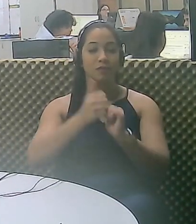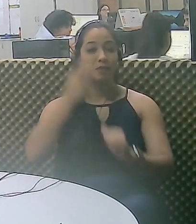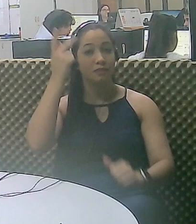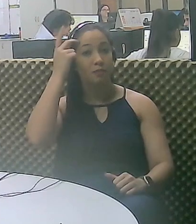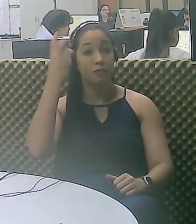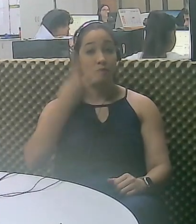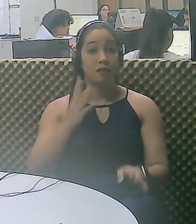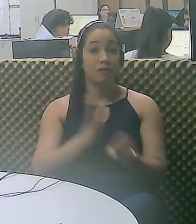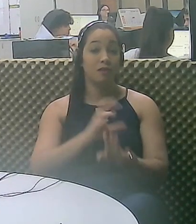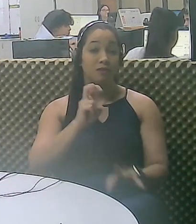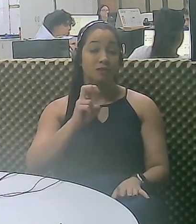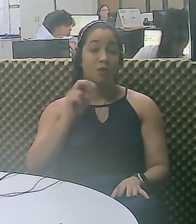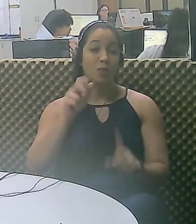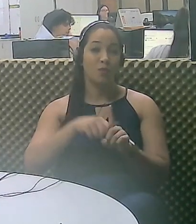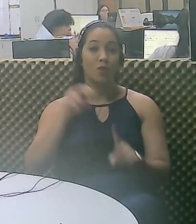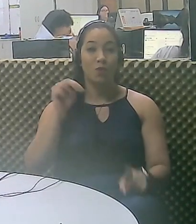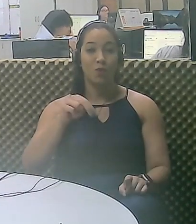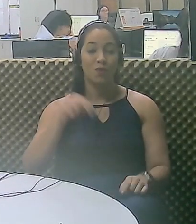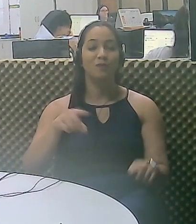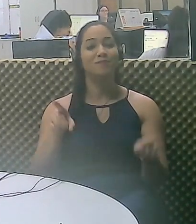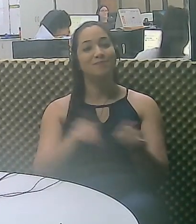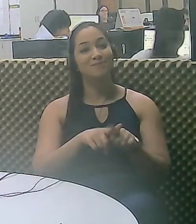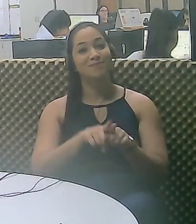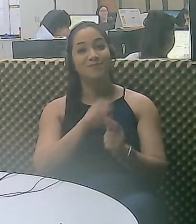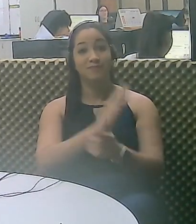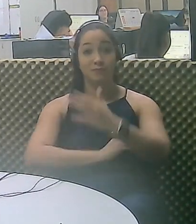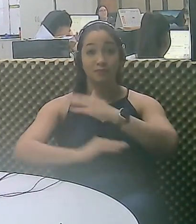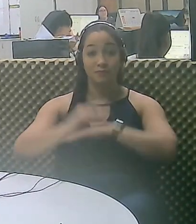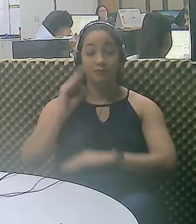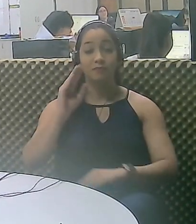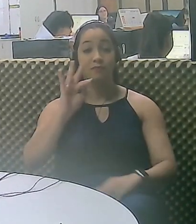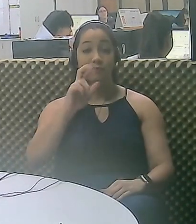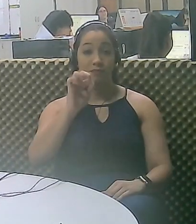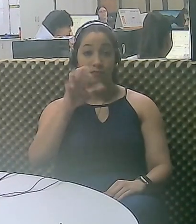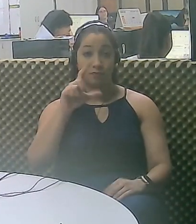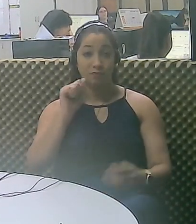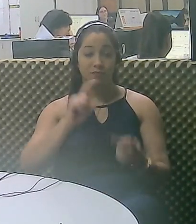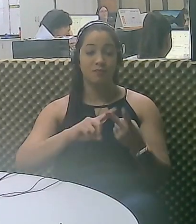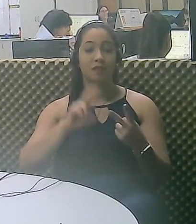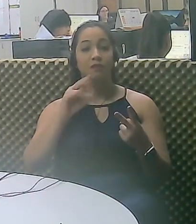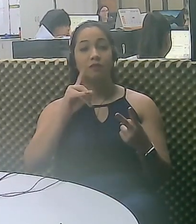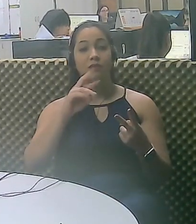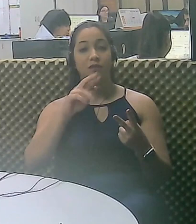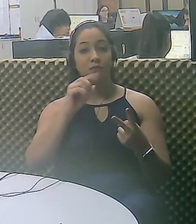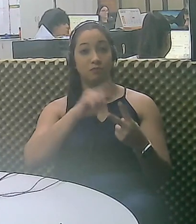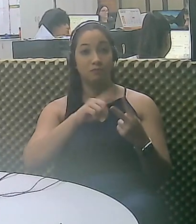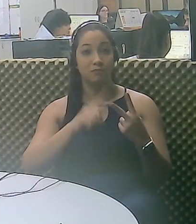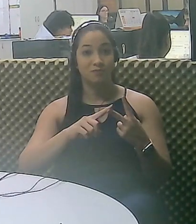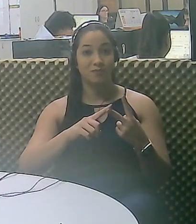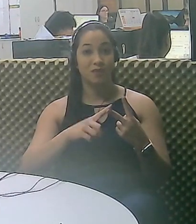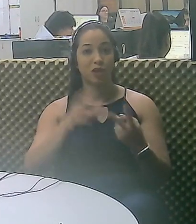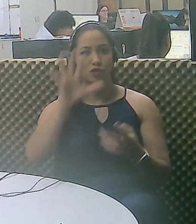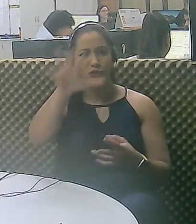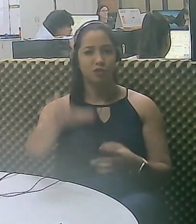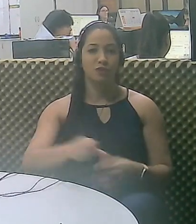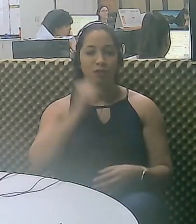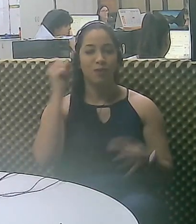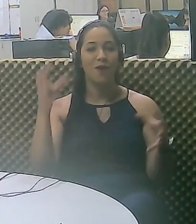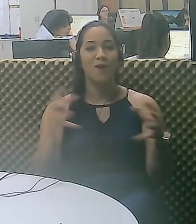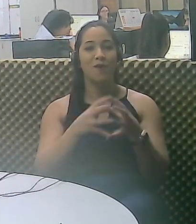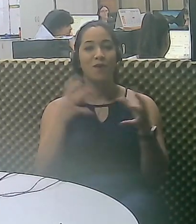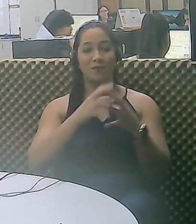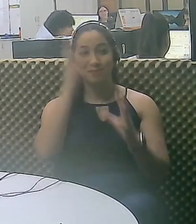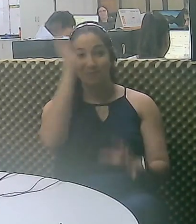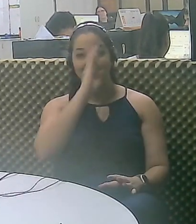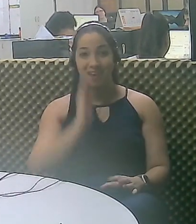e 5 de novembro. Além disso, os atletas Rafaela Divina e Rodrigo Parreira foram convocados para integrar a